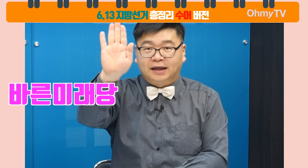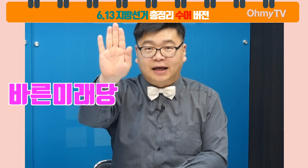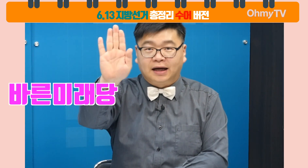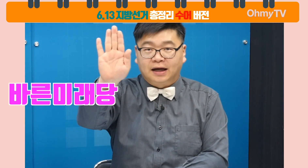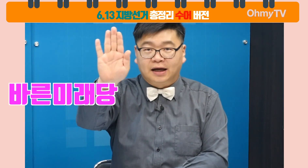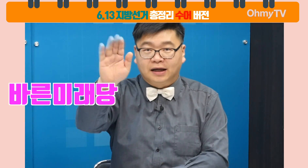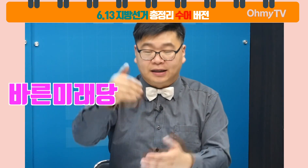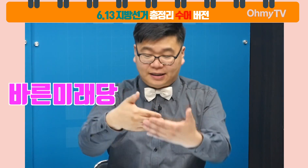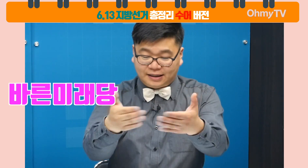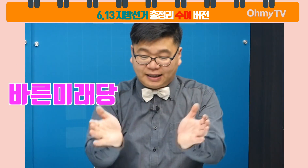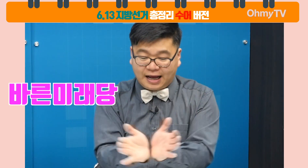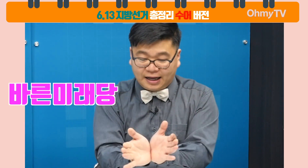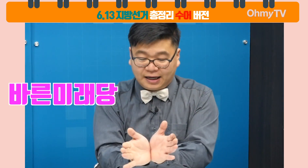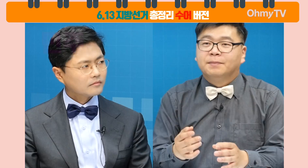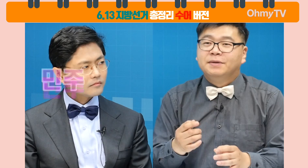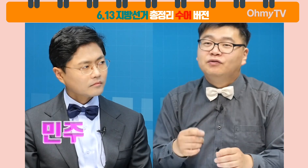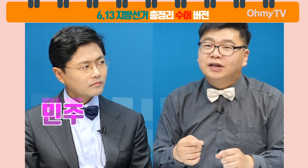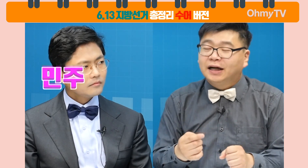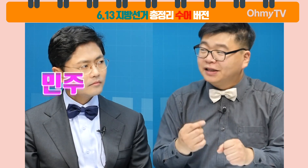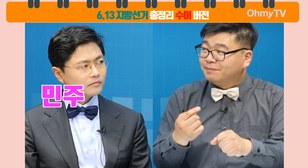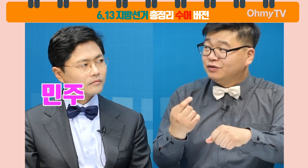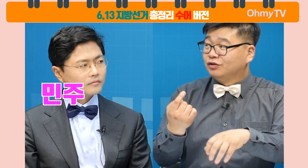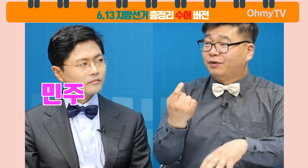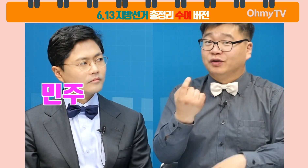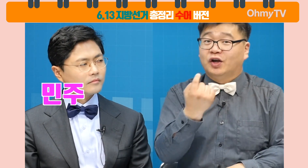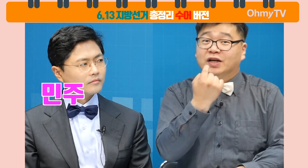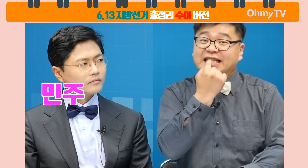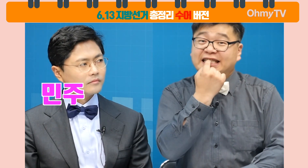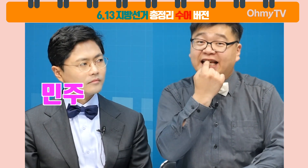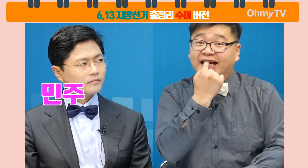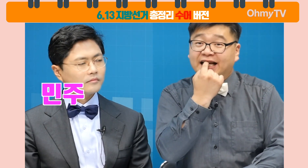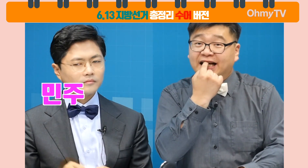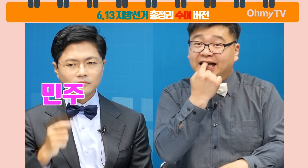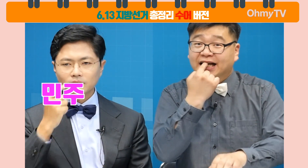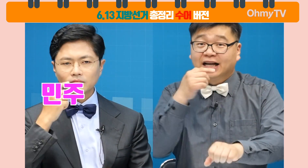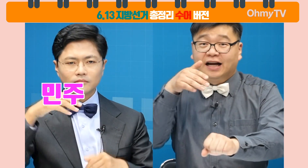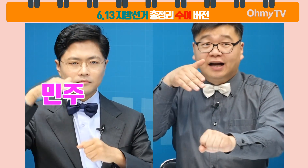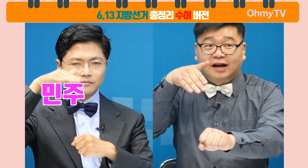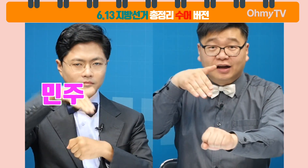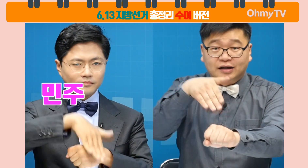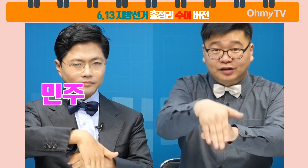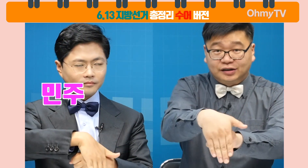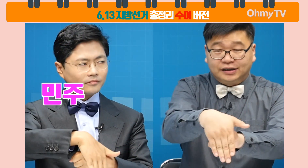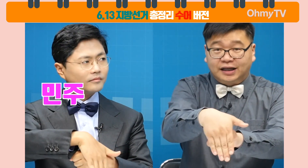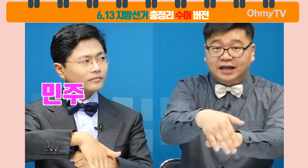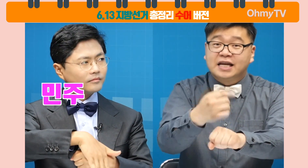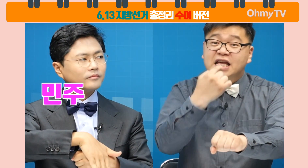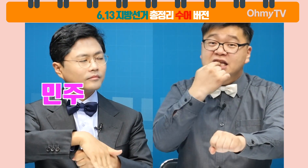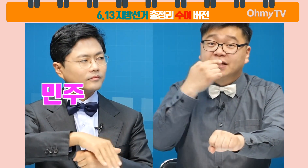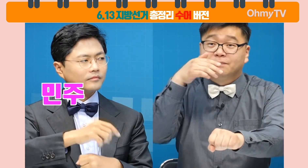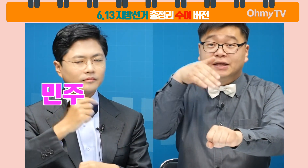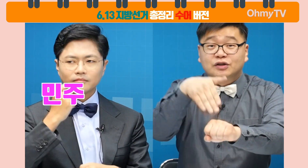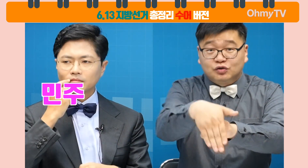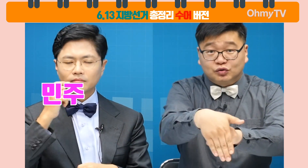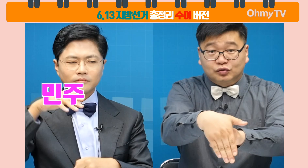바른미래당. 당. 민주당 할 때 민주는 배웠어요. 흰색, 예,